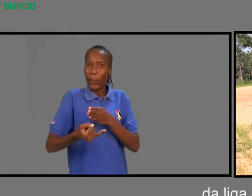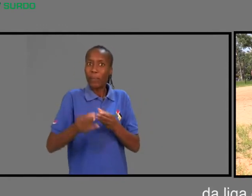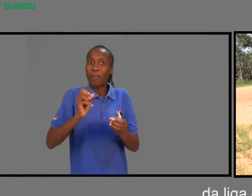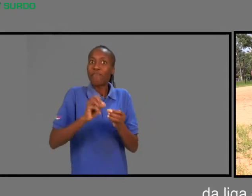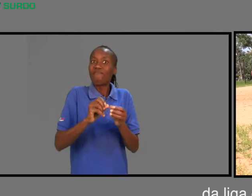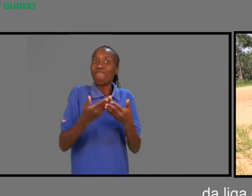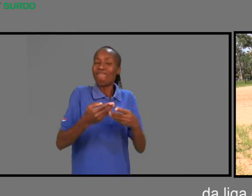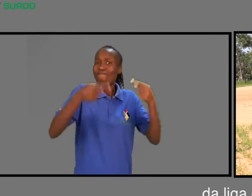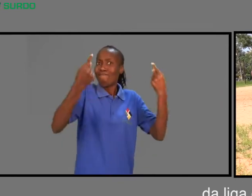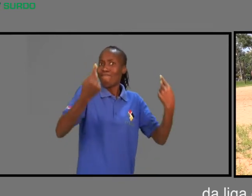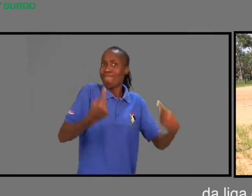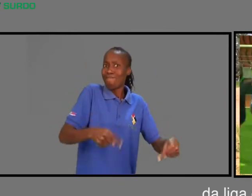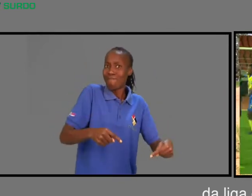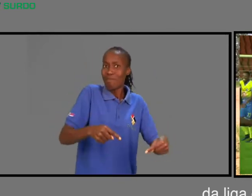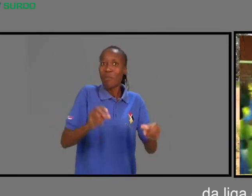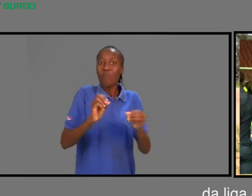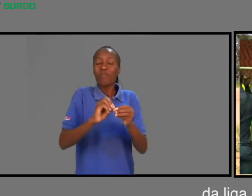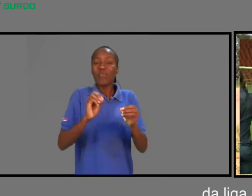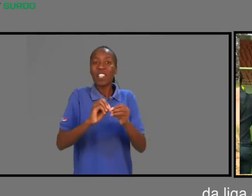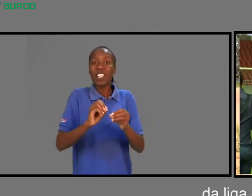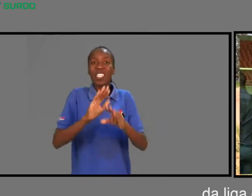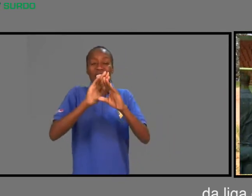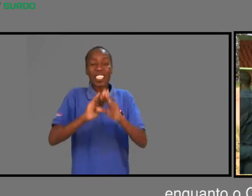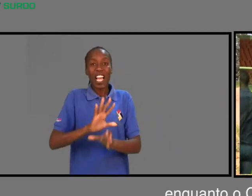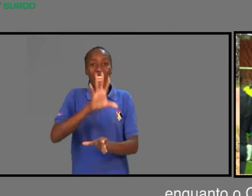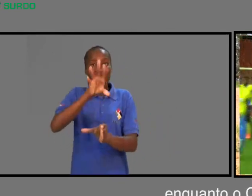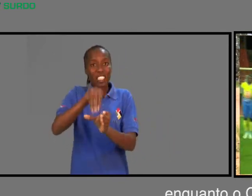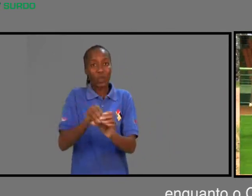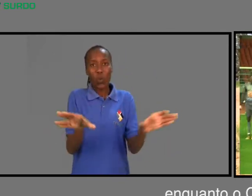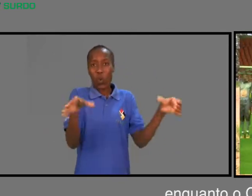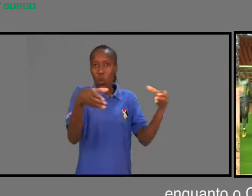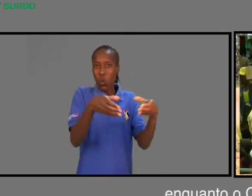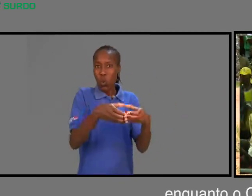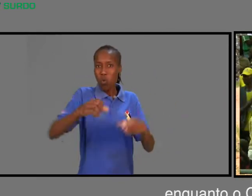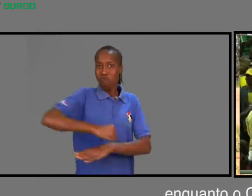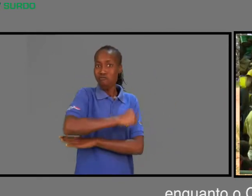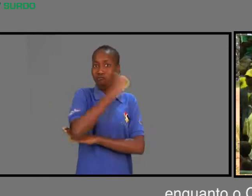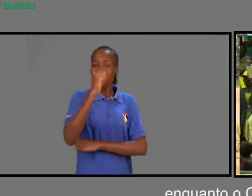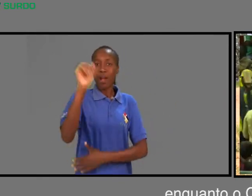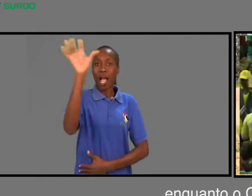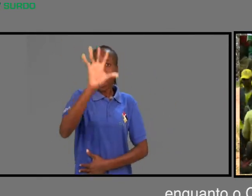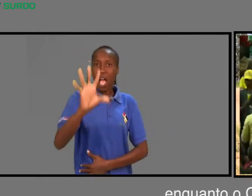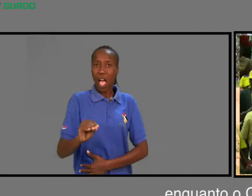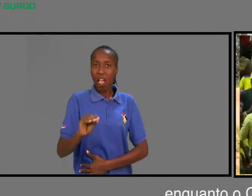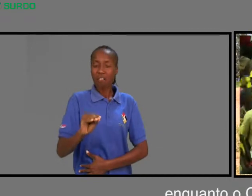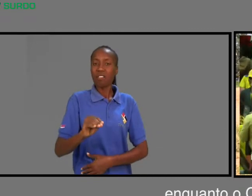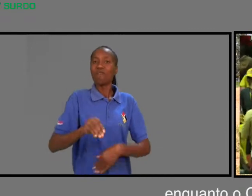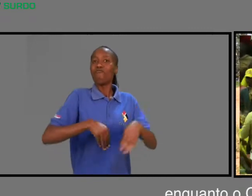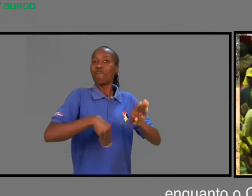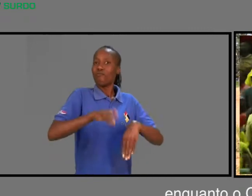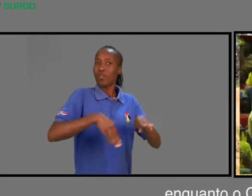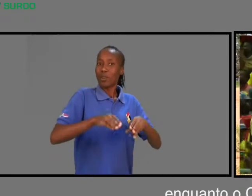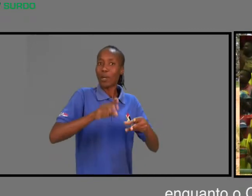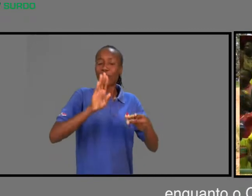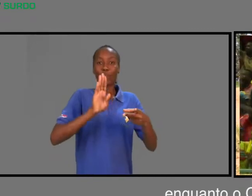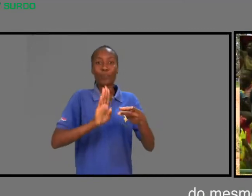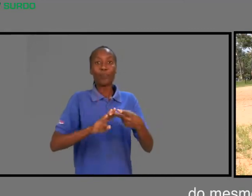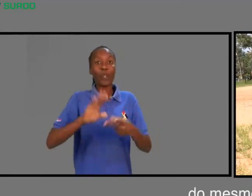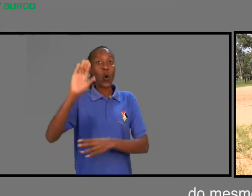da Liga dos Campeões Africanos em futebol, enquanto o Costa de Sol bate-se com Cape Town City às